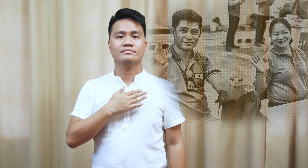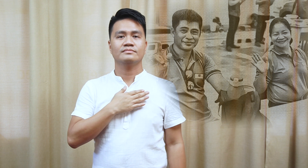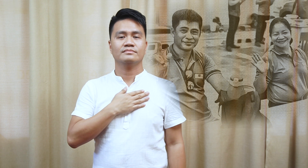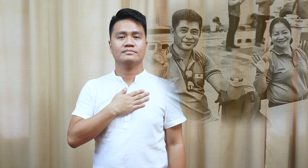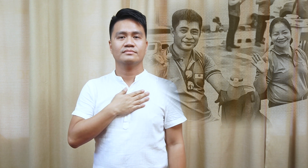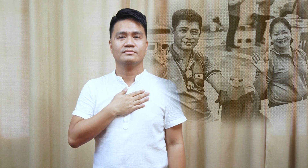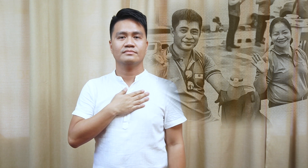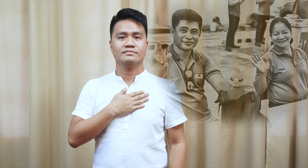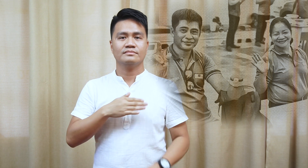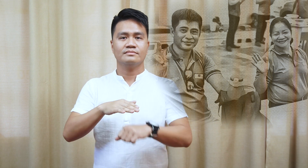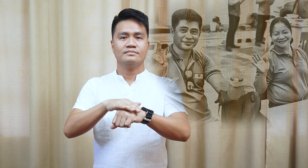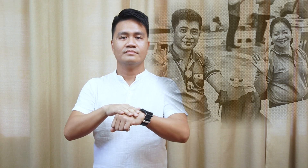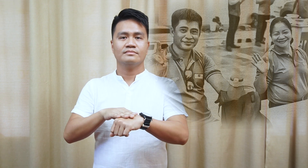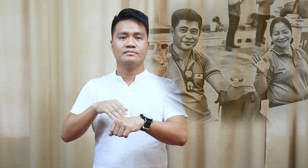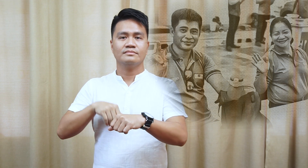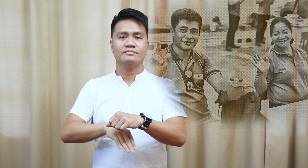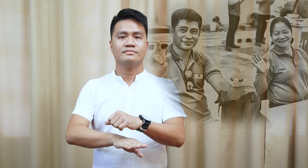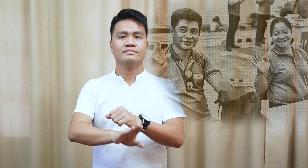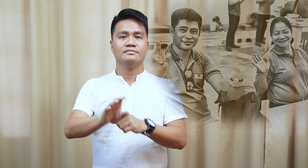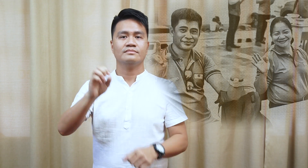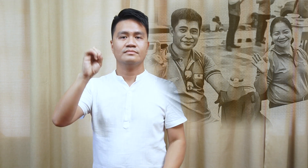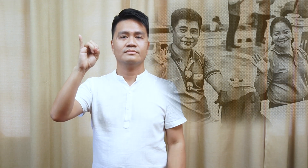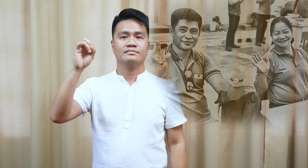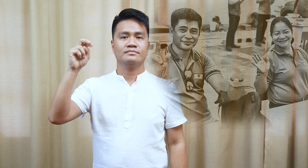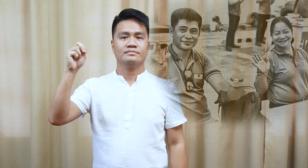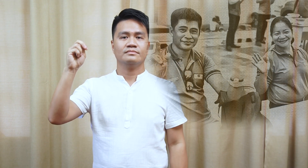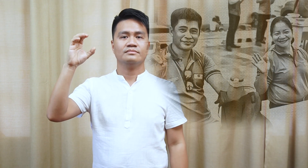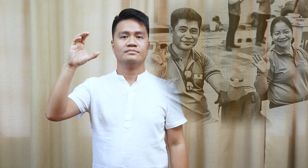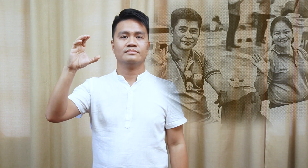kinahabagan ako, dinala sa iglesia ni Kristo.